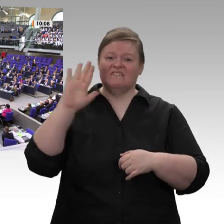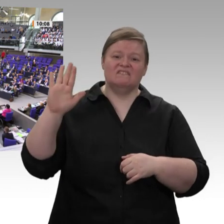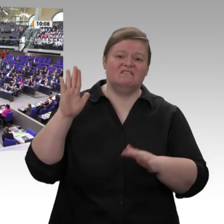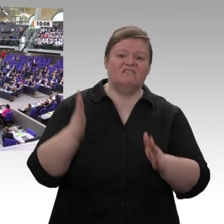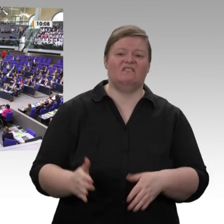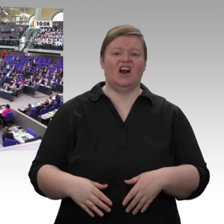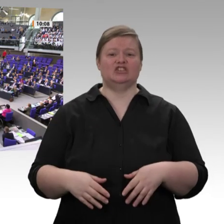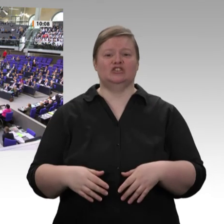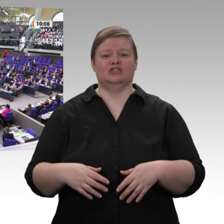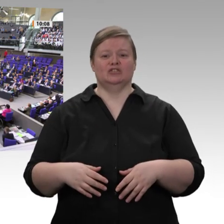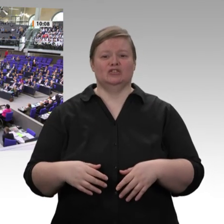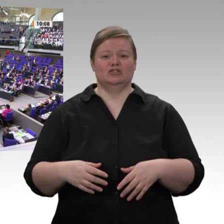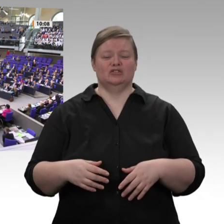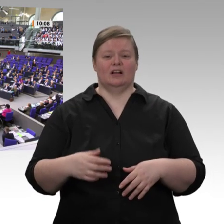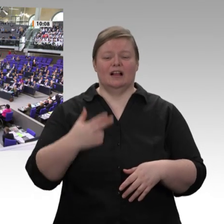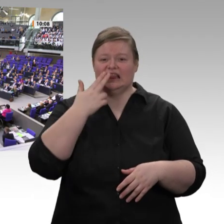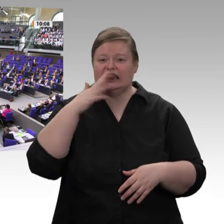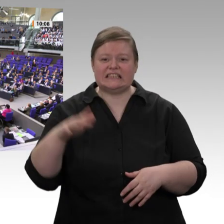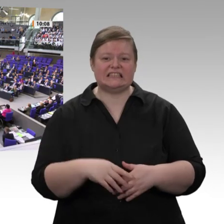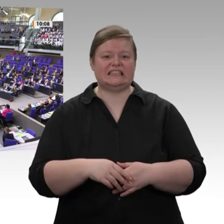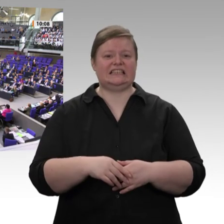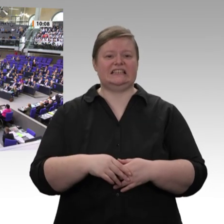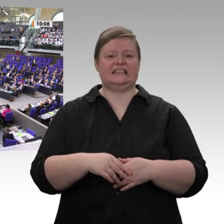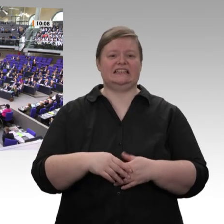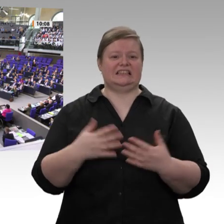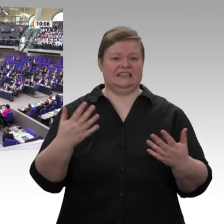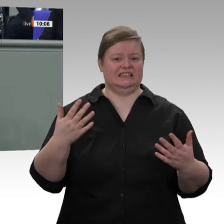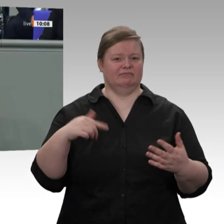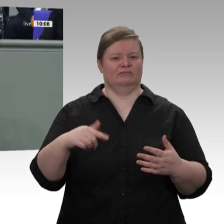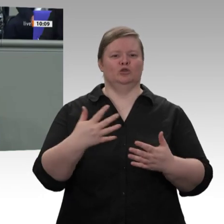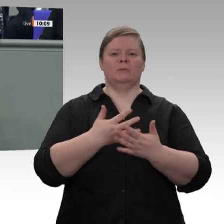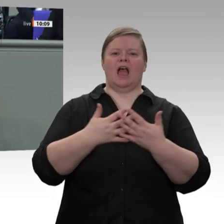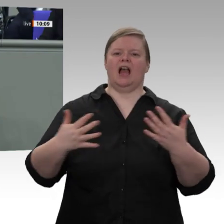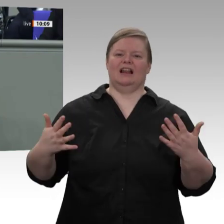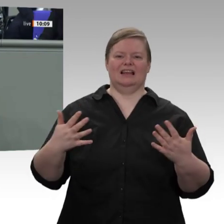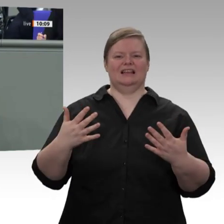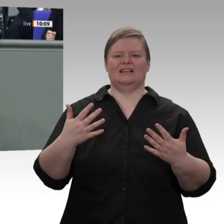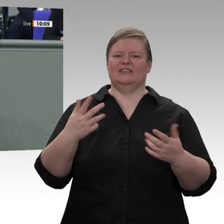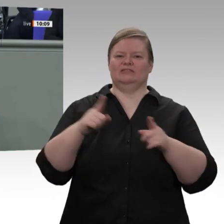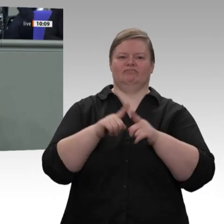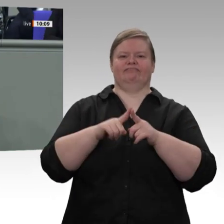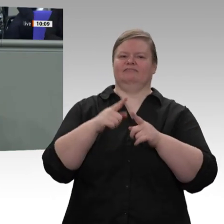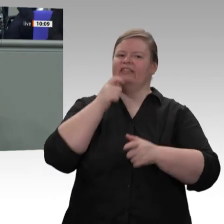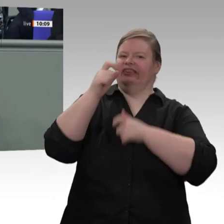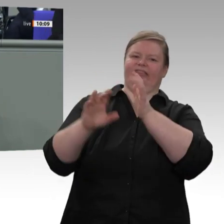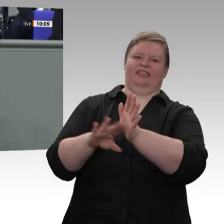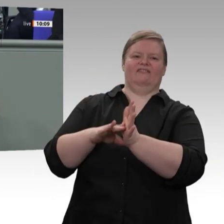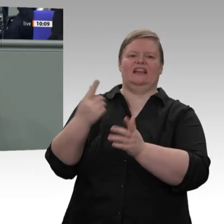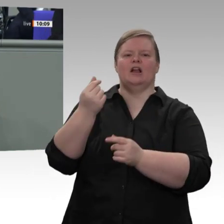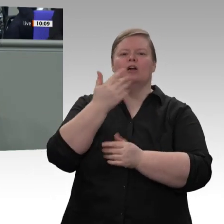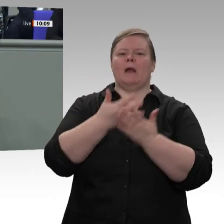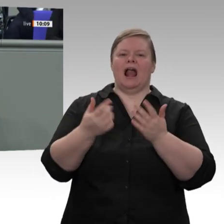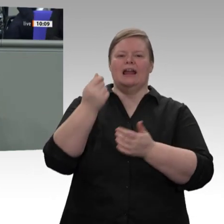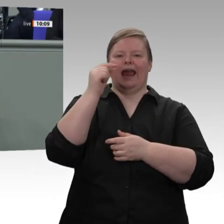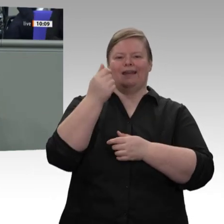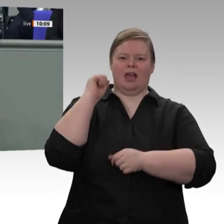eine Zwischenfrage? Nicht Hass bewegt viele Bürger, sondern gerechte Empörung über Illegalität und falsche Politik, mit der Sie das